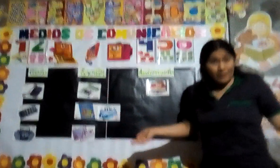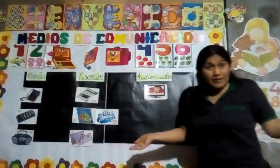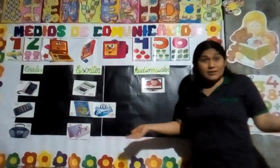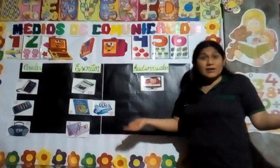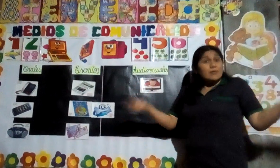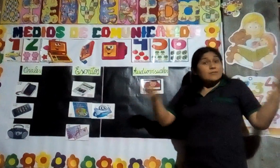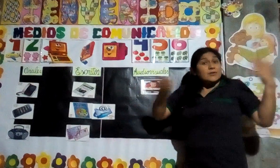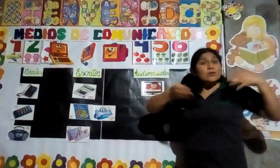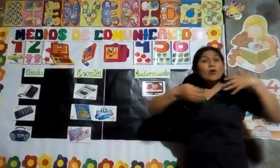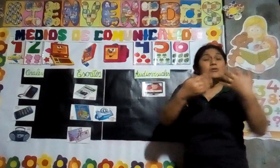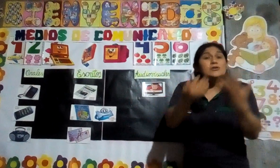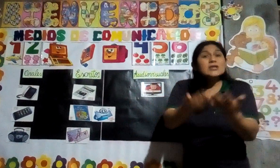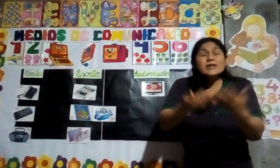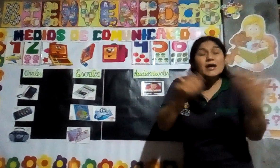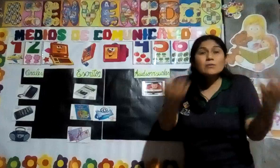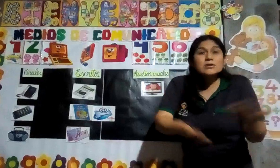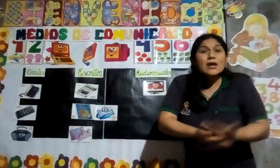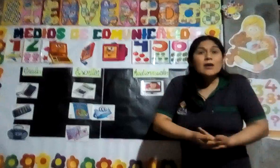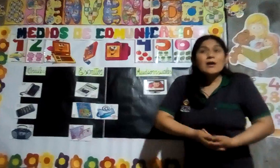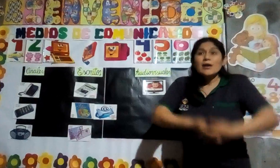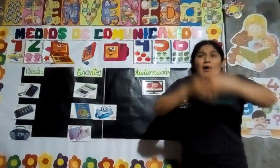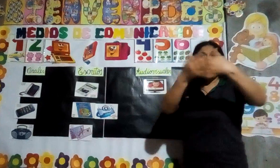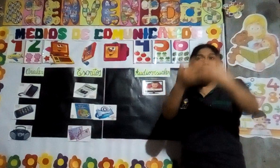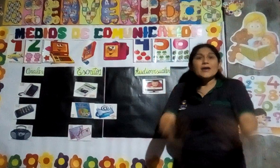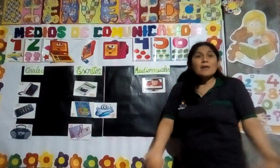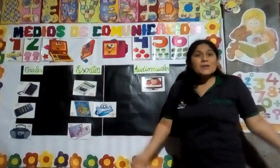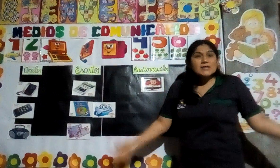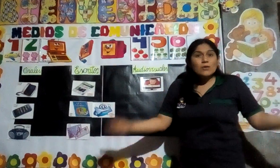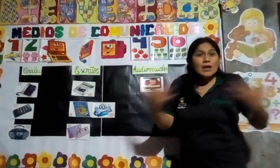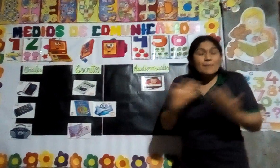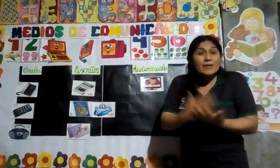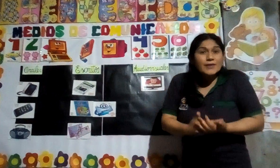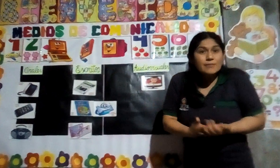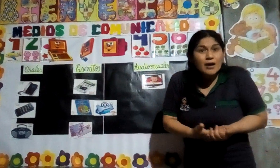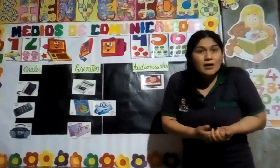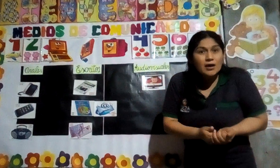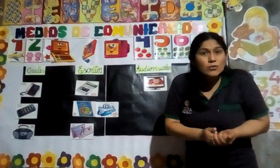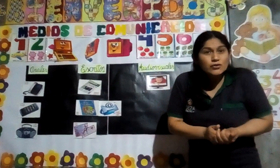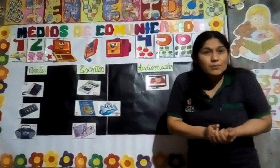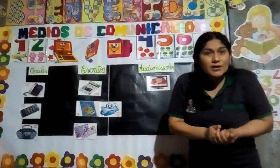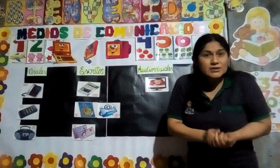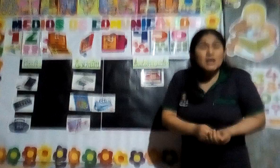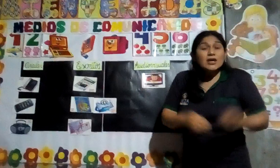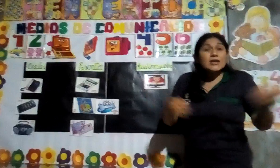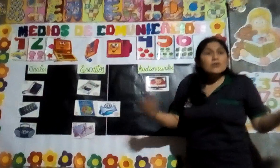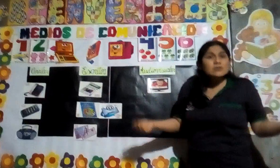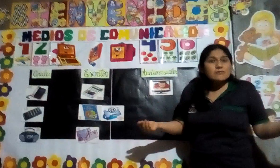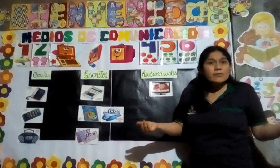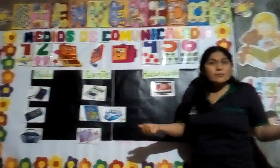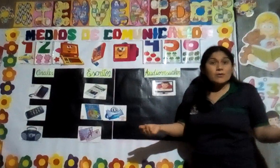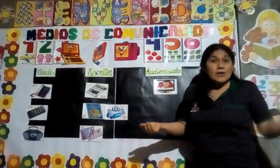¿verdad? ¿Cómo nos enteramos que había empezado la pandemia acá en nuestro país? ¿Quién nos informó?